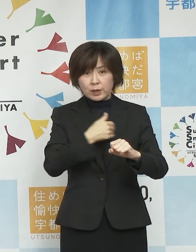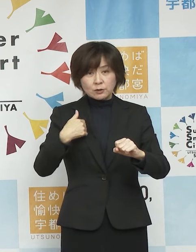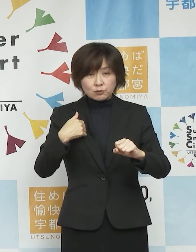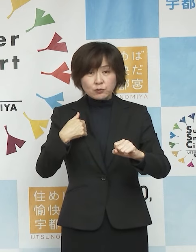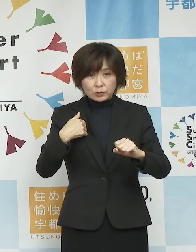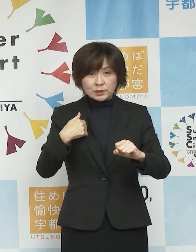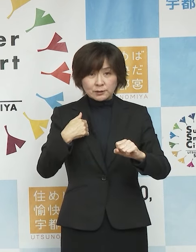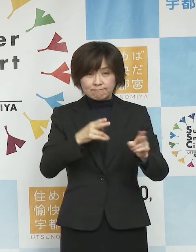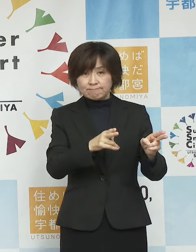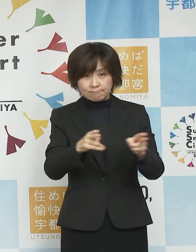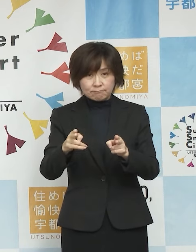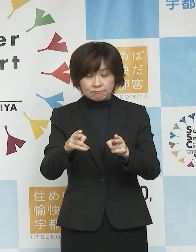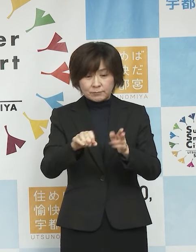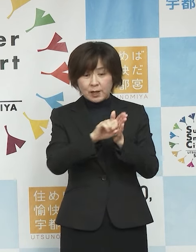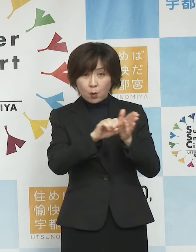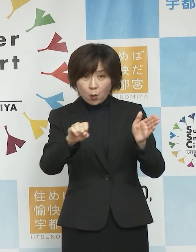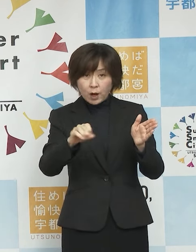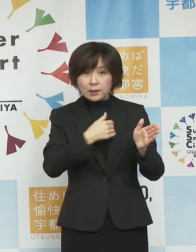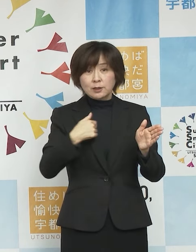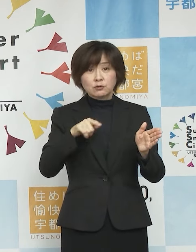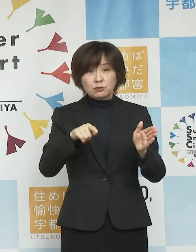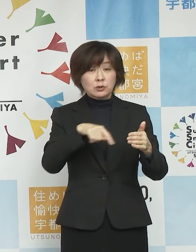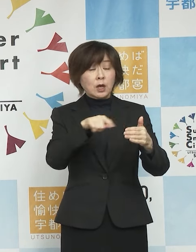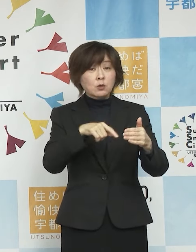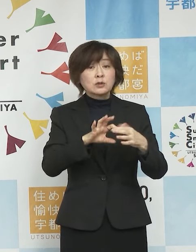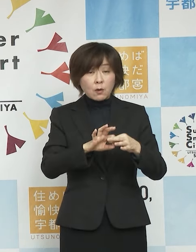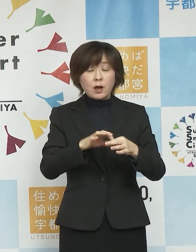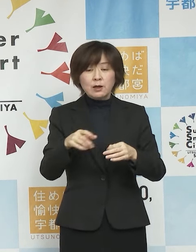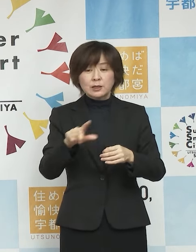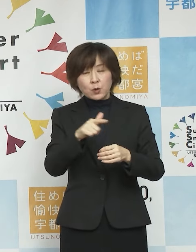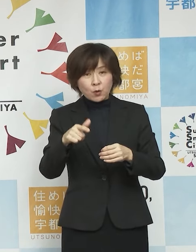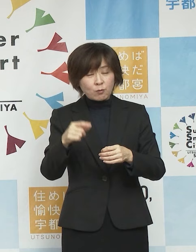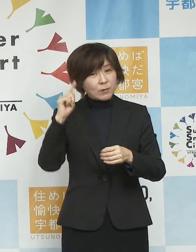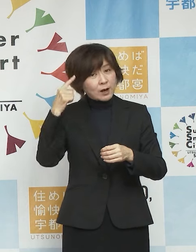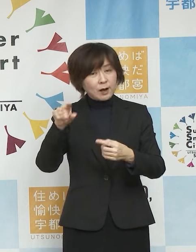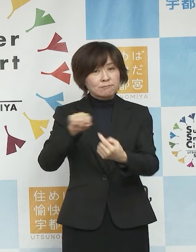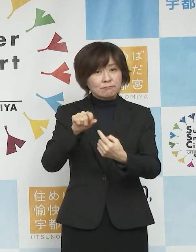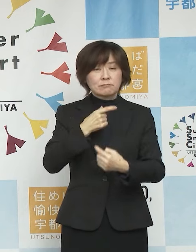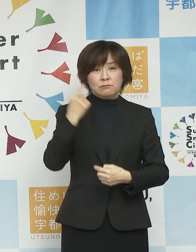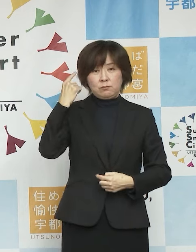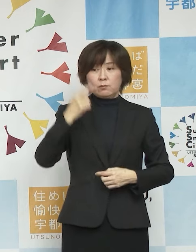に、効果があるものについてはどんどん取り入れていきたいと考えています。